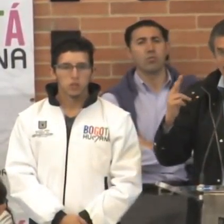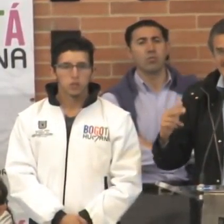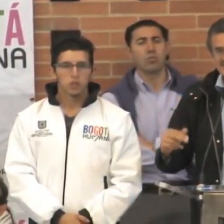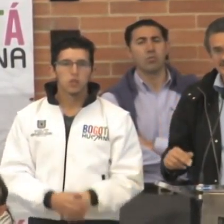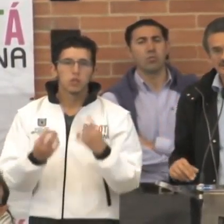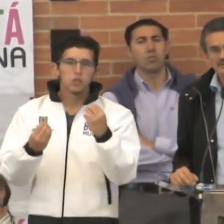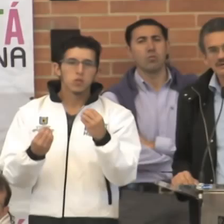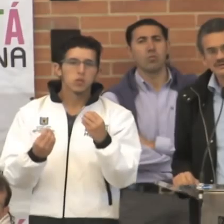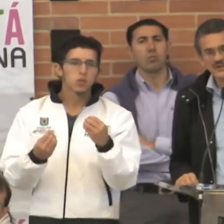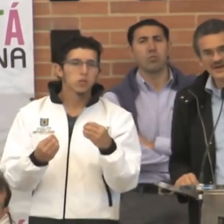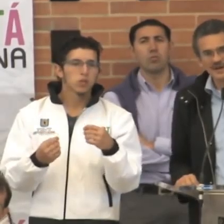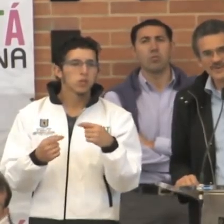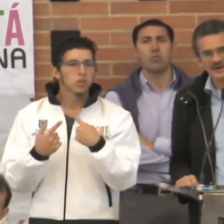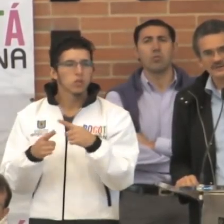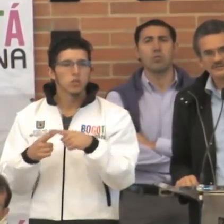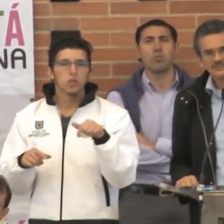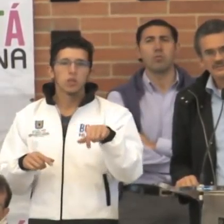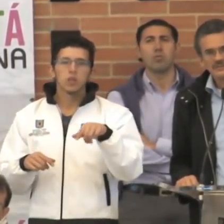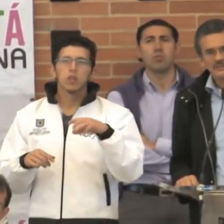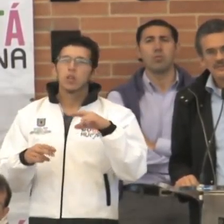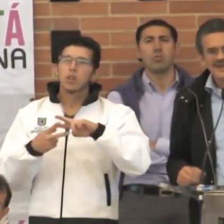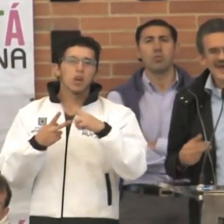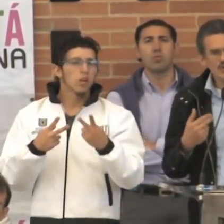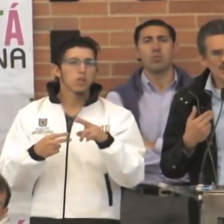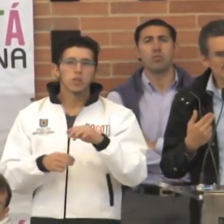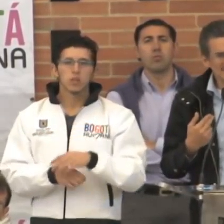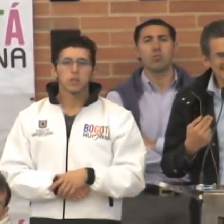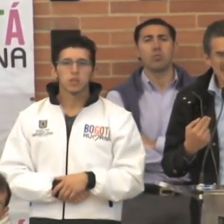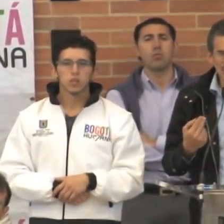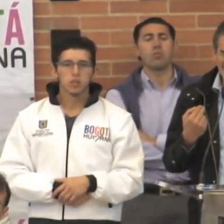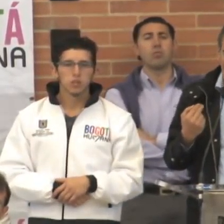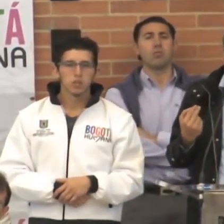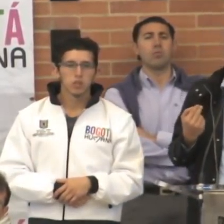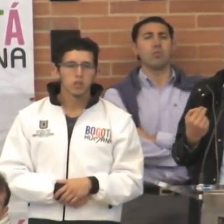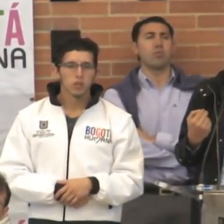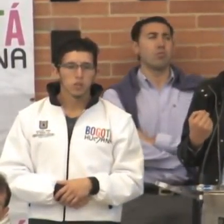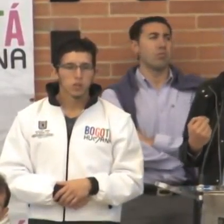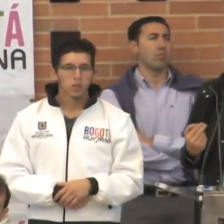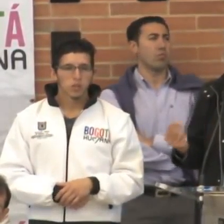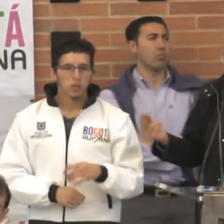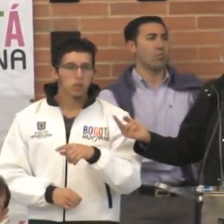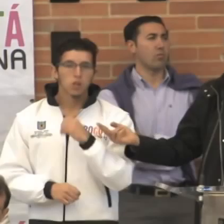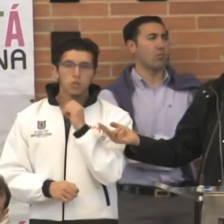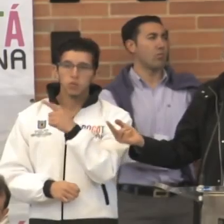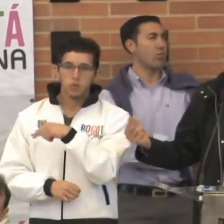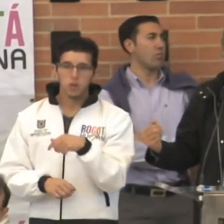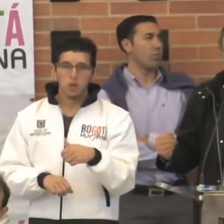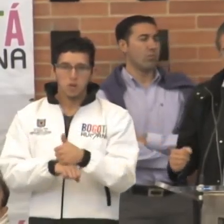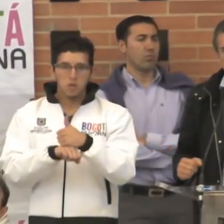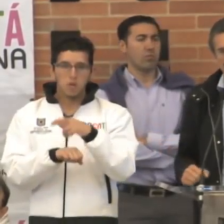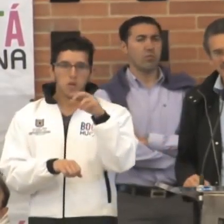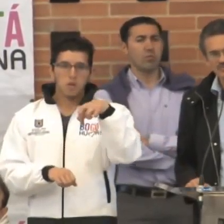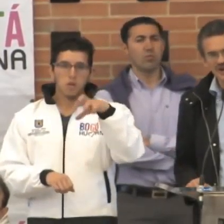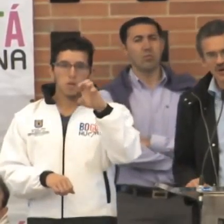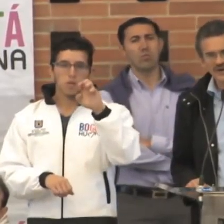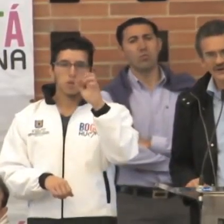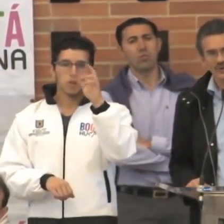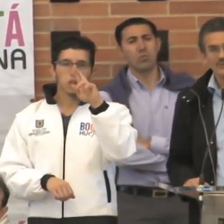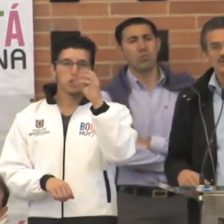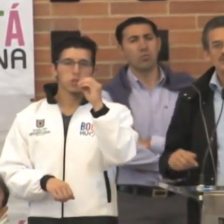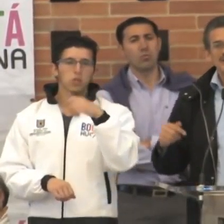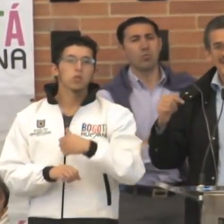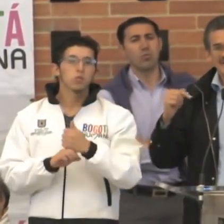Muchas cosas deben cambiar. El único sentido que tiene para Petro y para nosotros los que estamos en